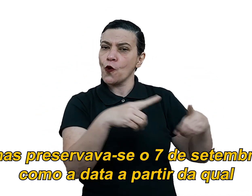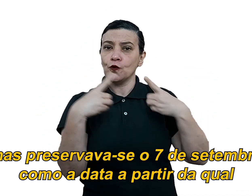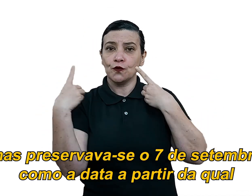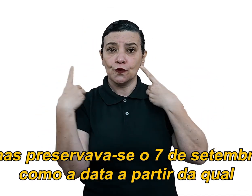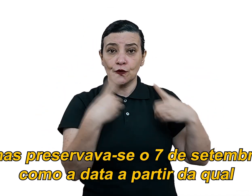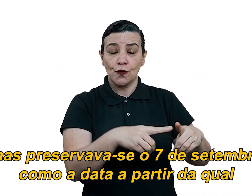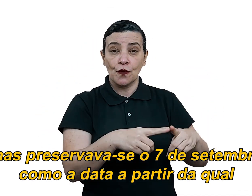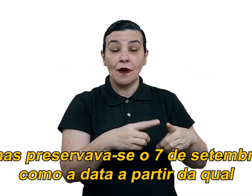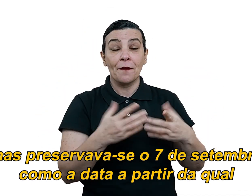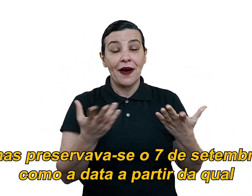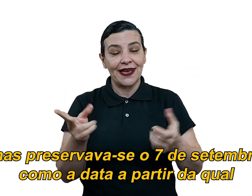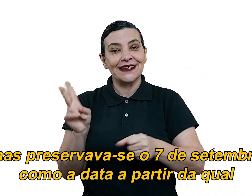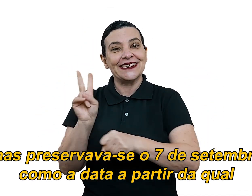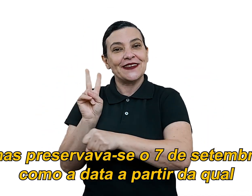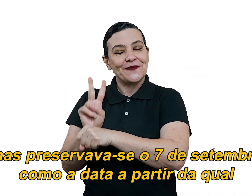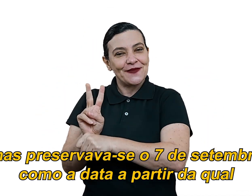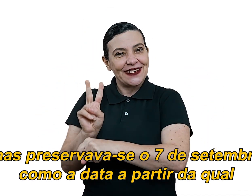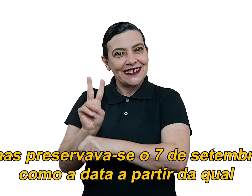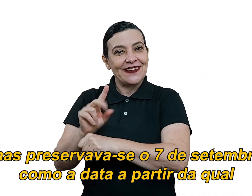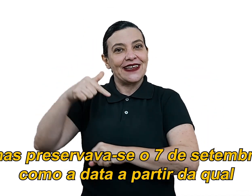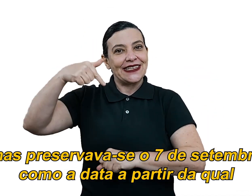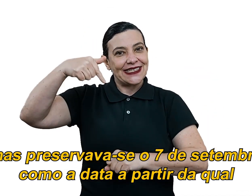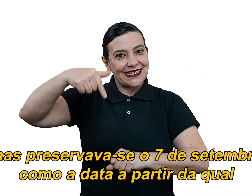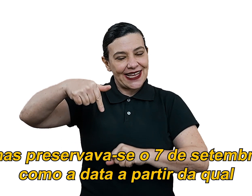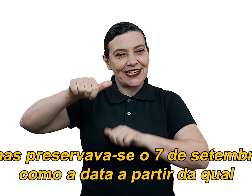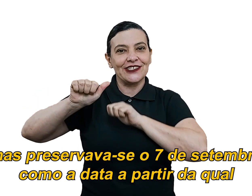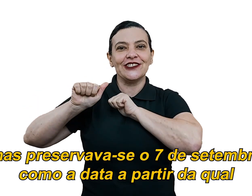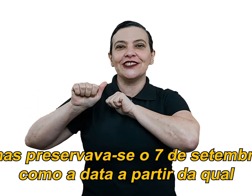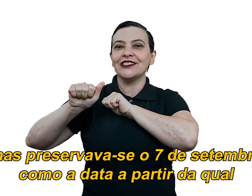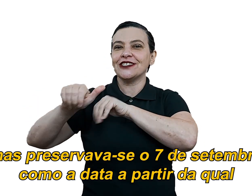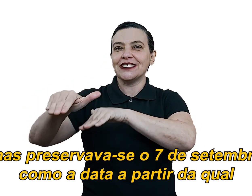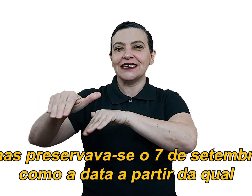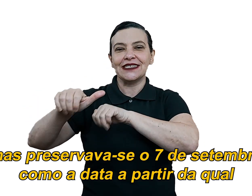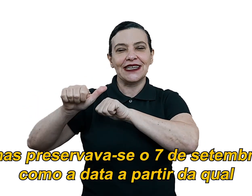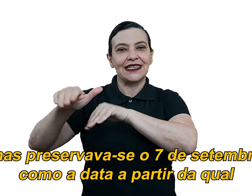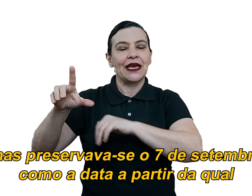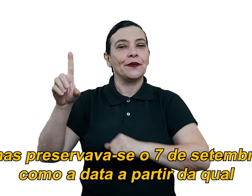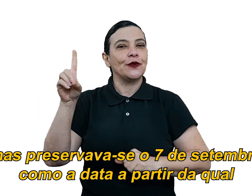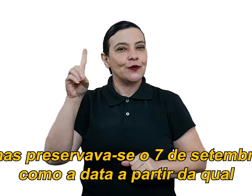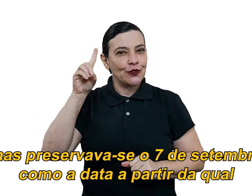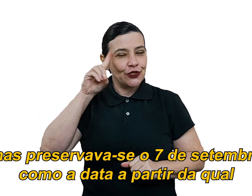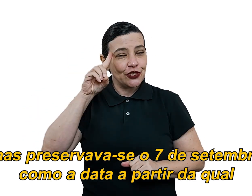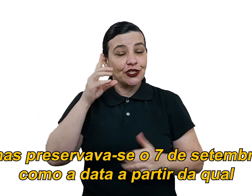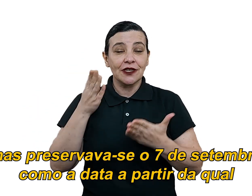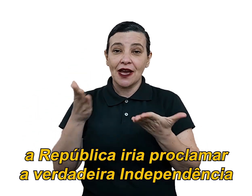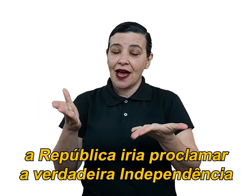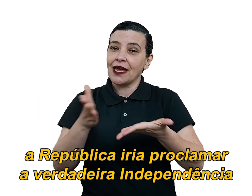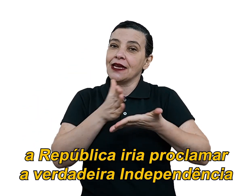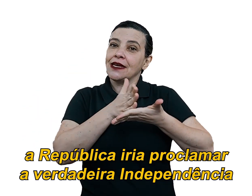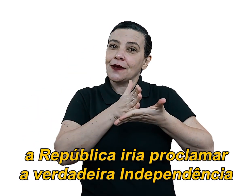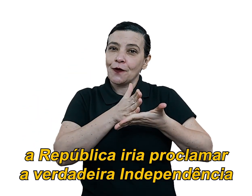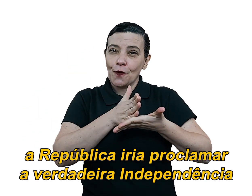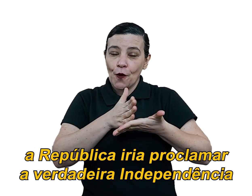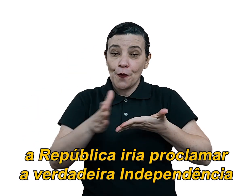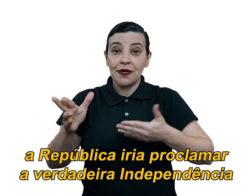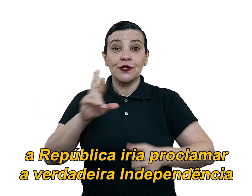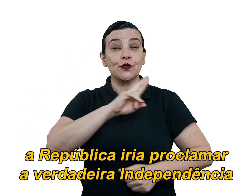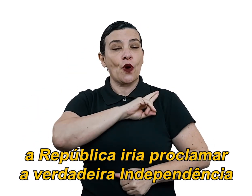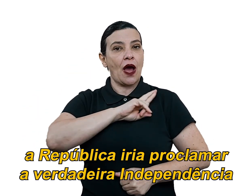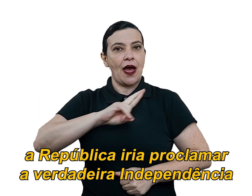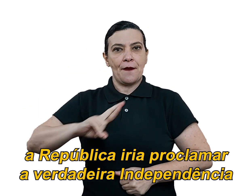monarquia, mas preservava-se o 7 de setembro como a data a partir da qual